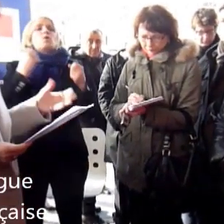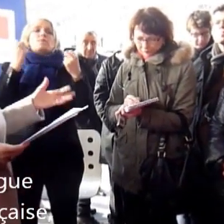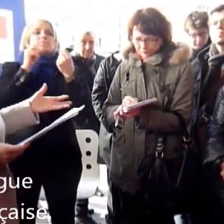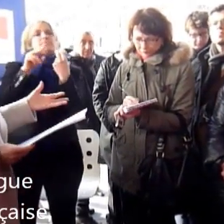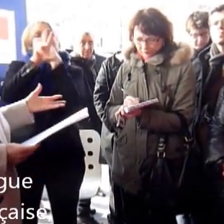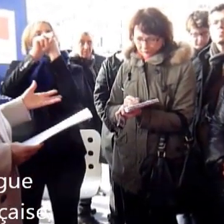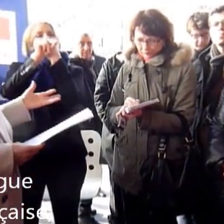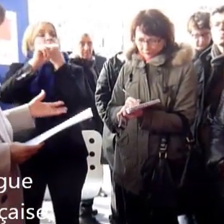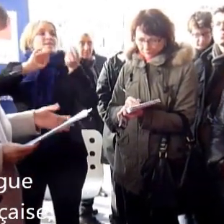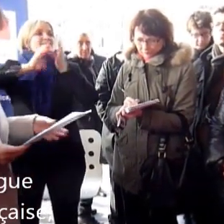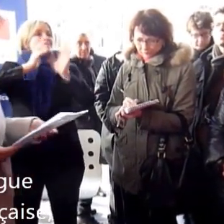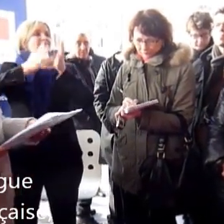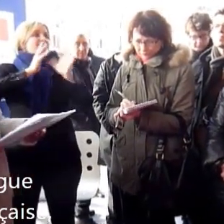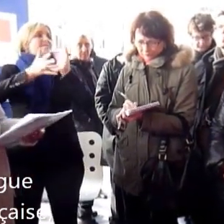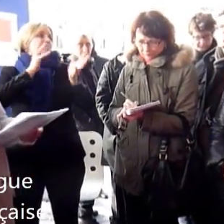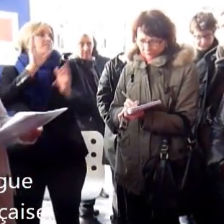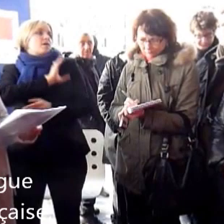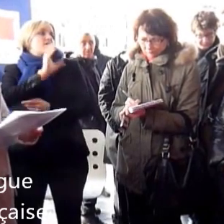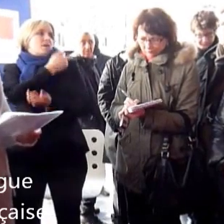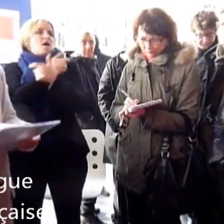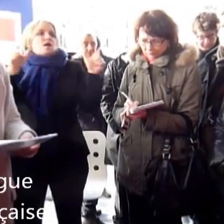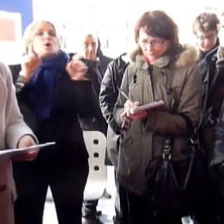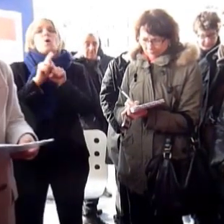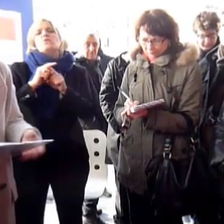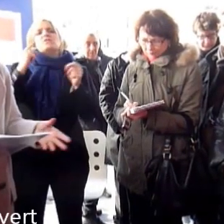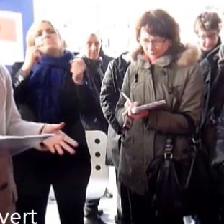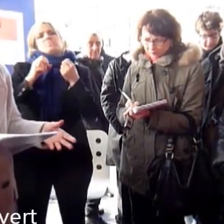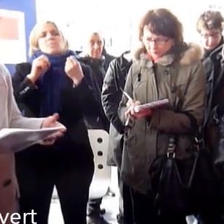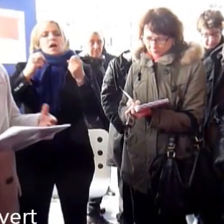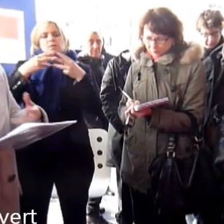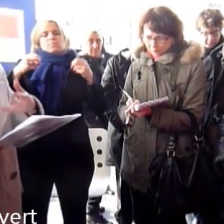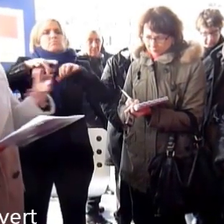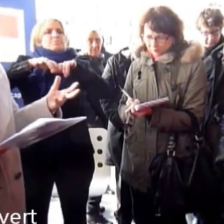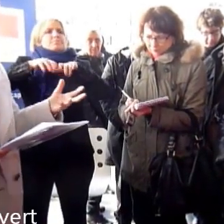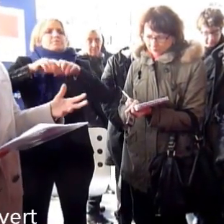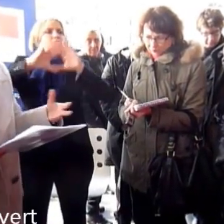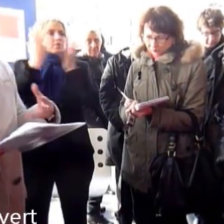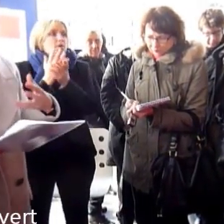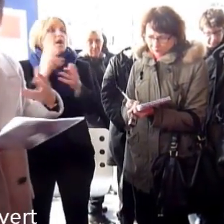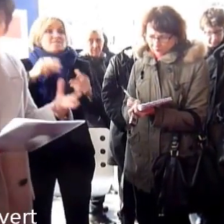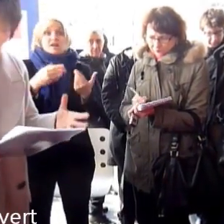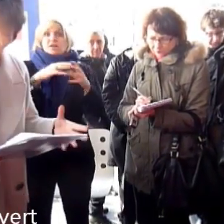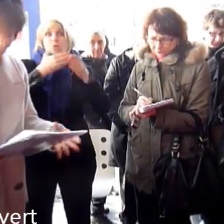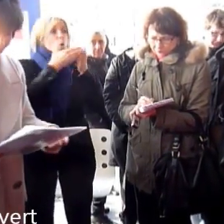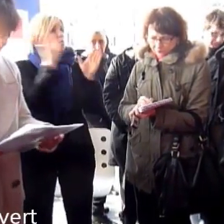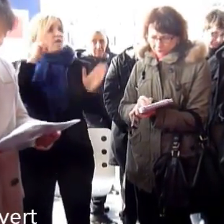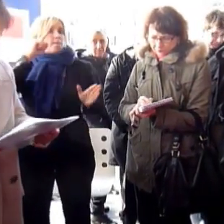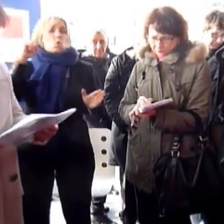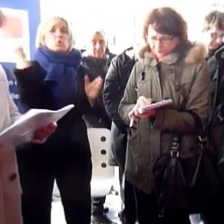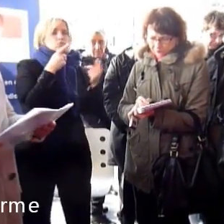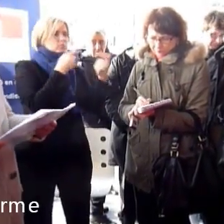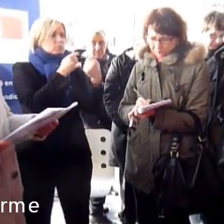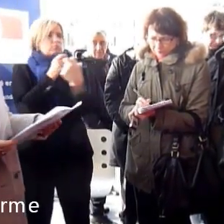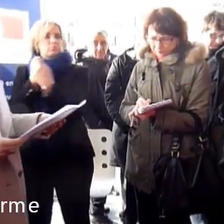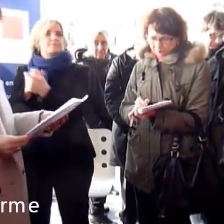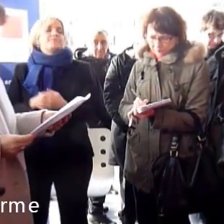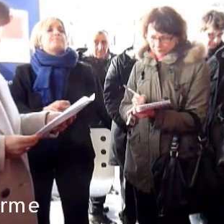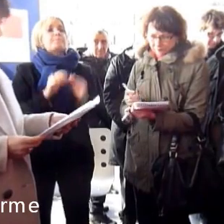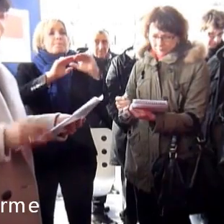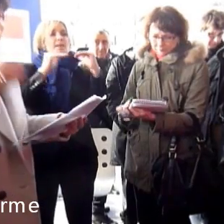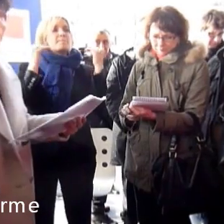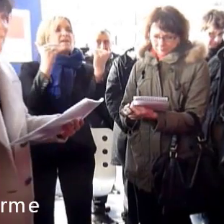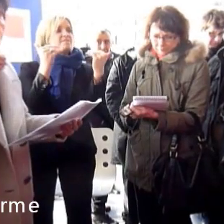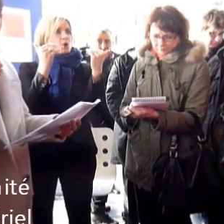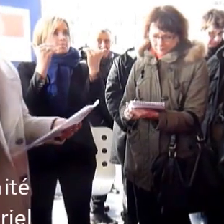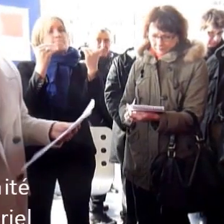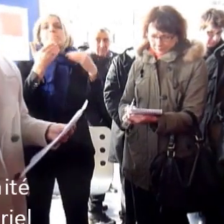vidéo, langue des signes française, et par chat. Voilà, tout doit être ouvert à tout le monde. Cette plateforme,